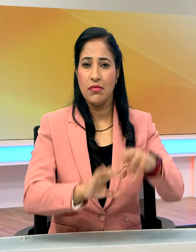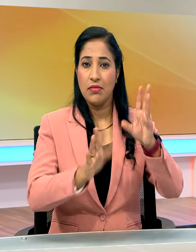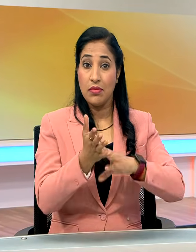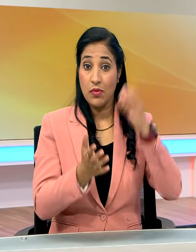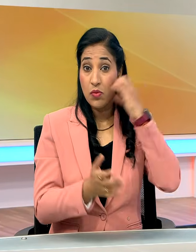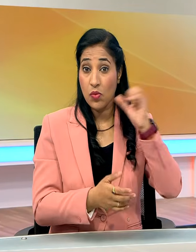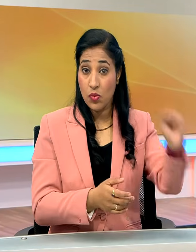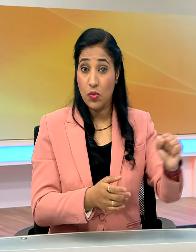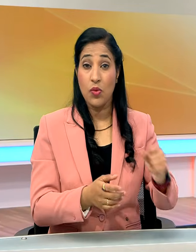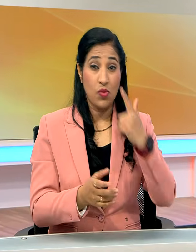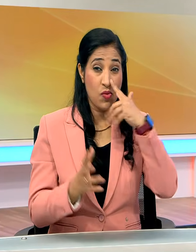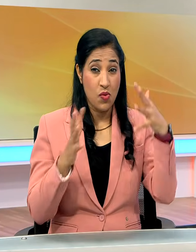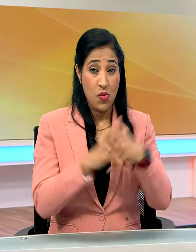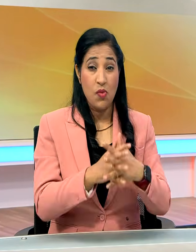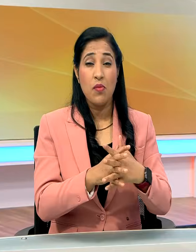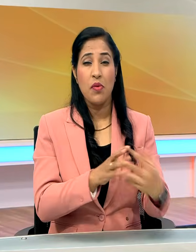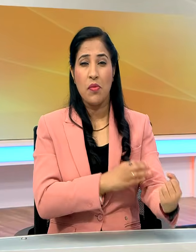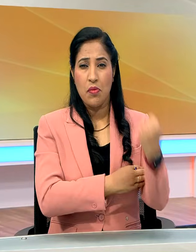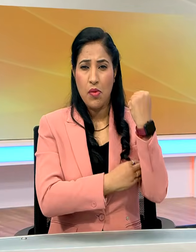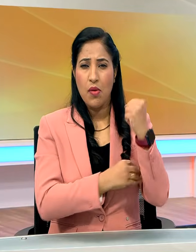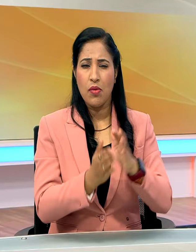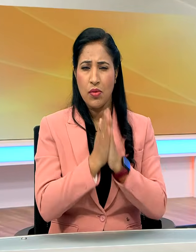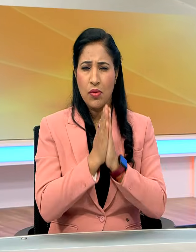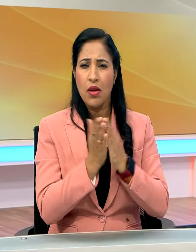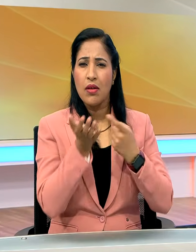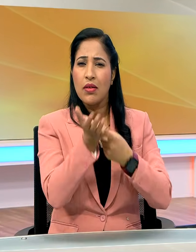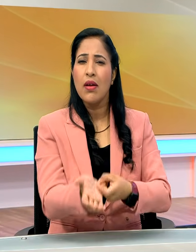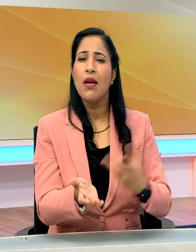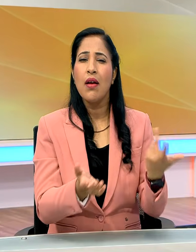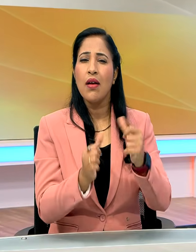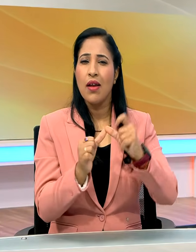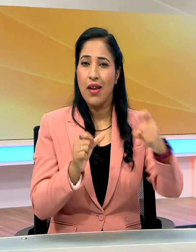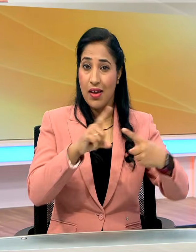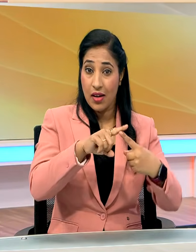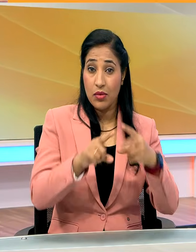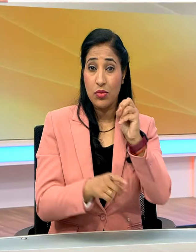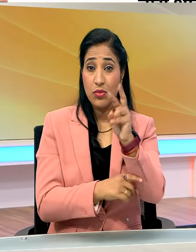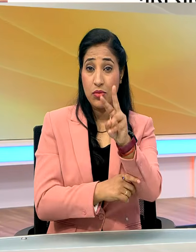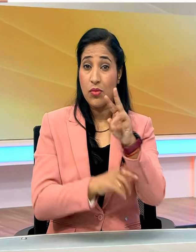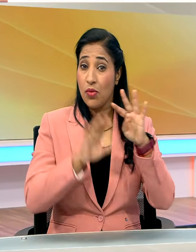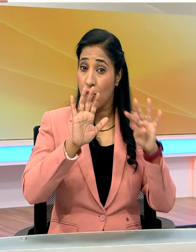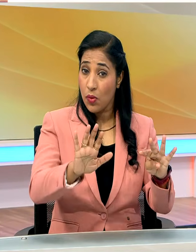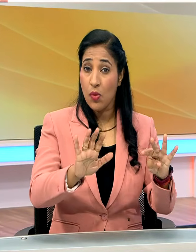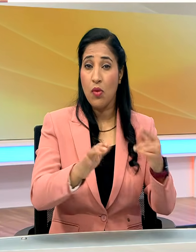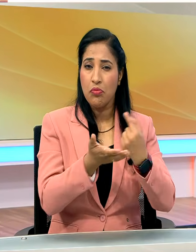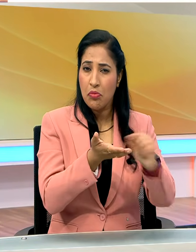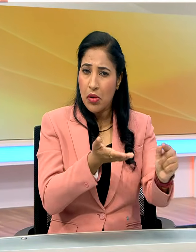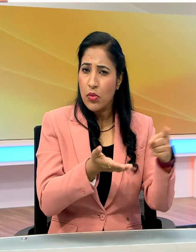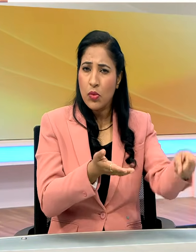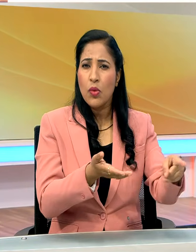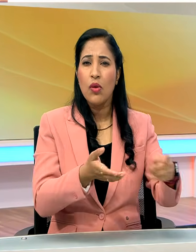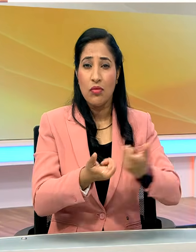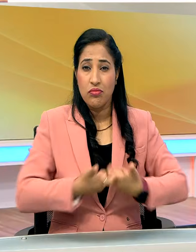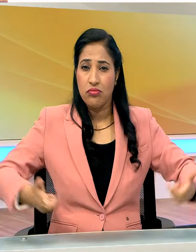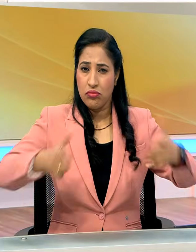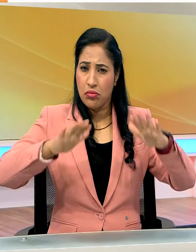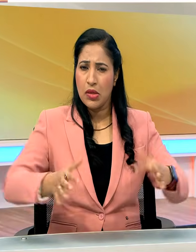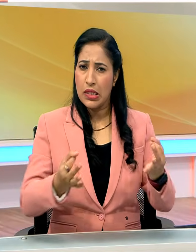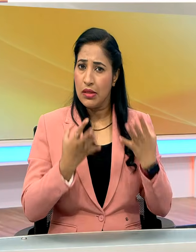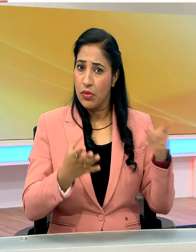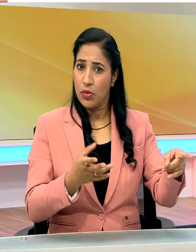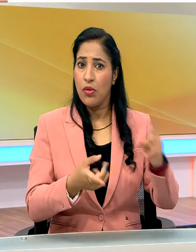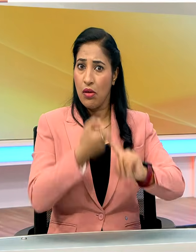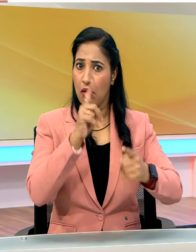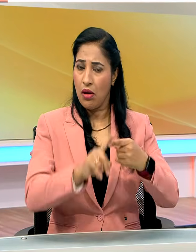प्रधानमंत्री नरेंद्र मोदी ने नारी शक्ति वंदन अधिनियम 2029 से लागू करने को लेकर होने वाली जा रही संसद की विशेष बैठक को